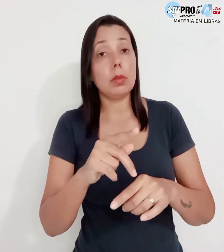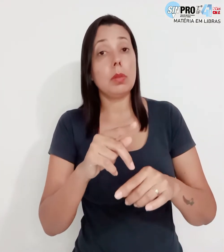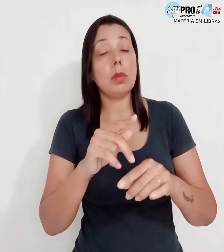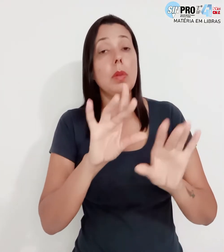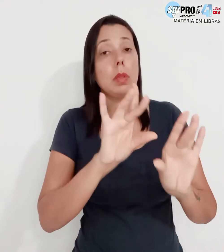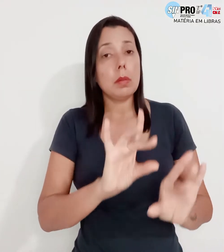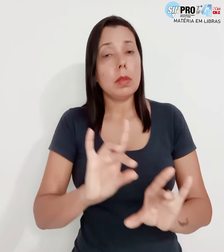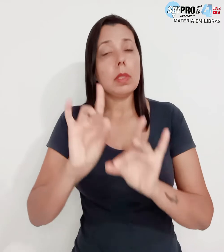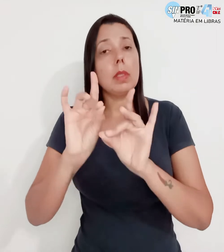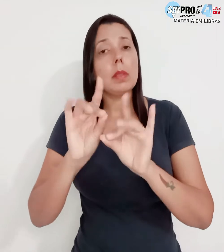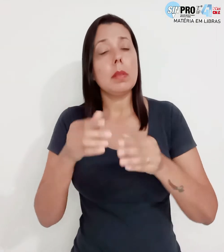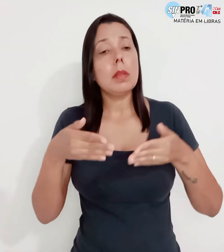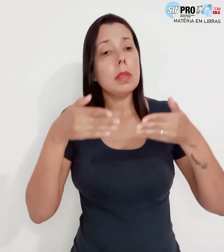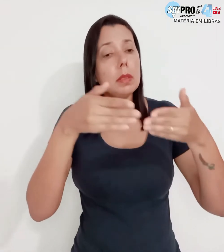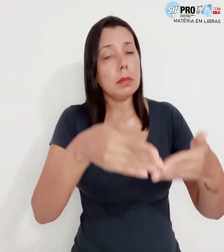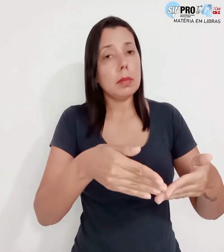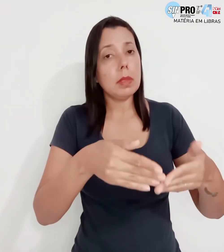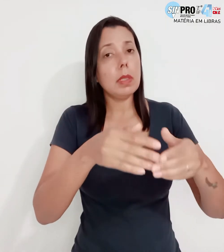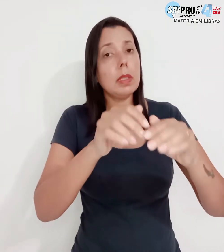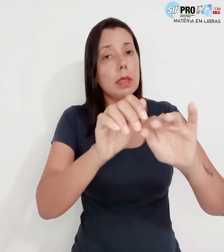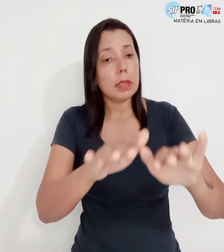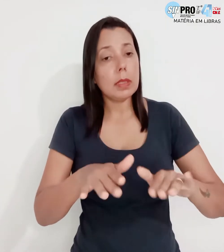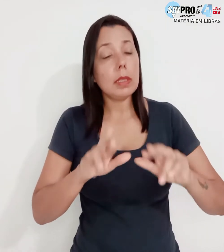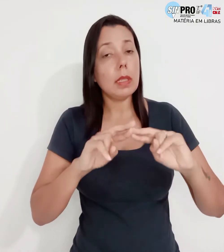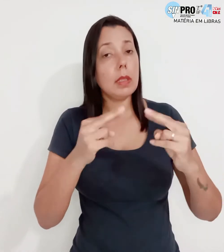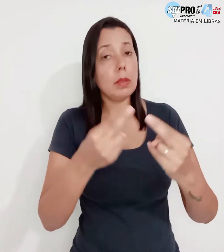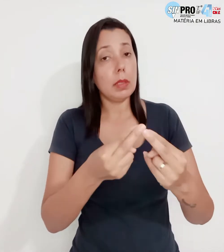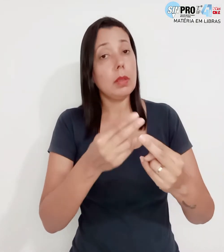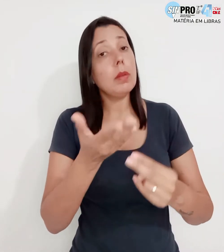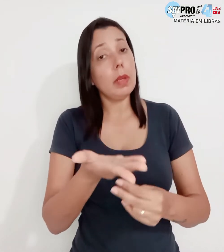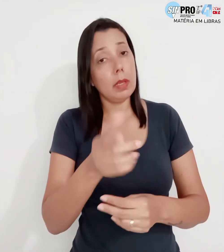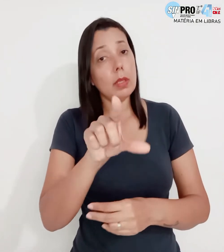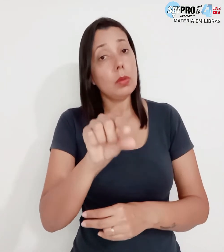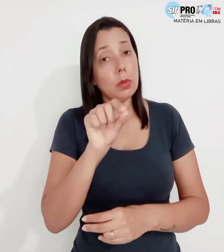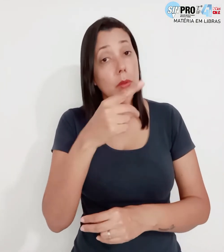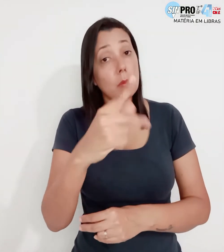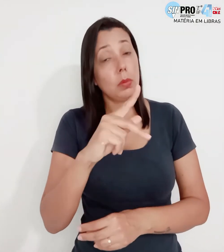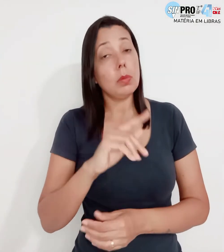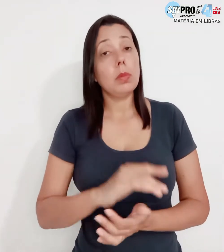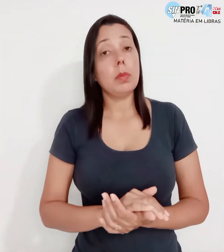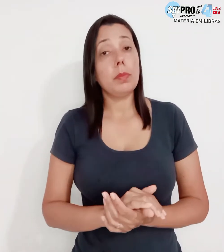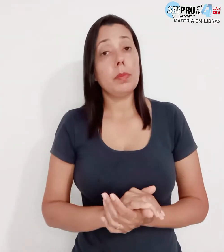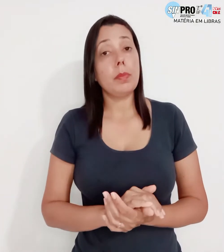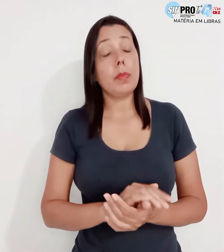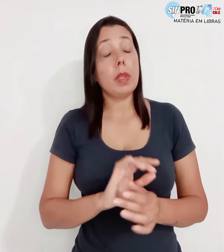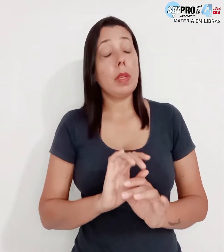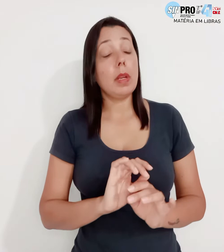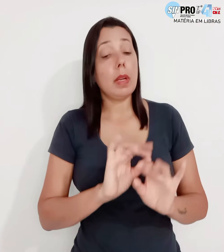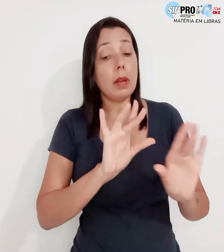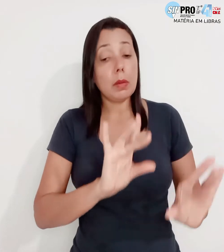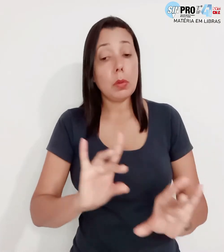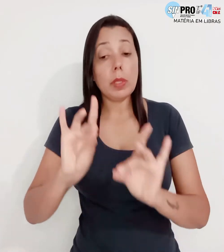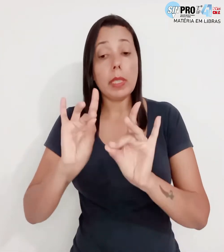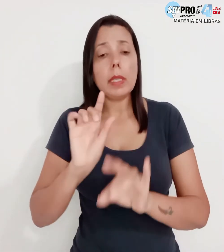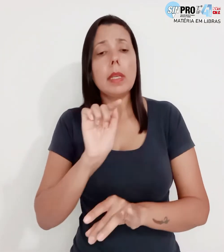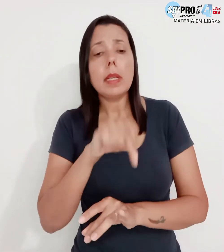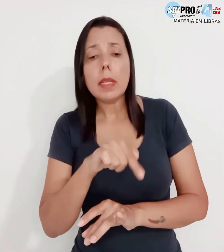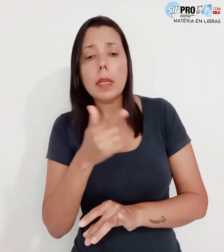instalação para participar da Assembleia é opcional. Ao clicar no link, por um